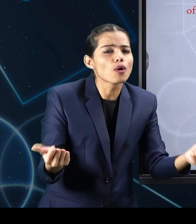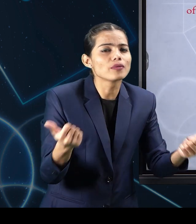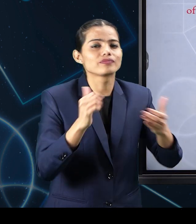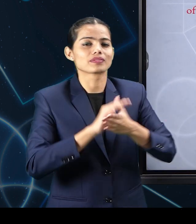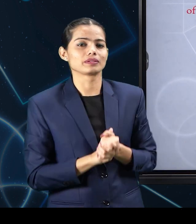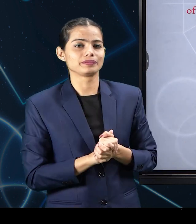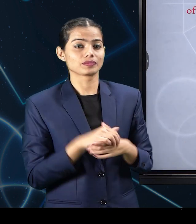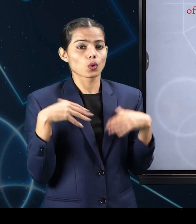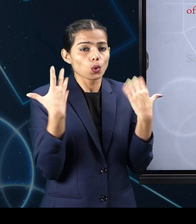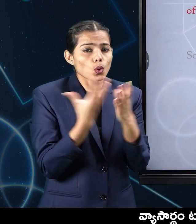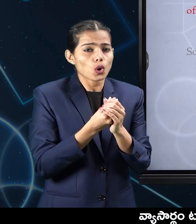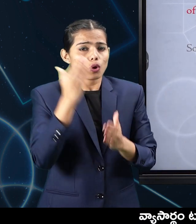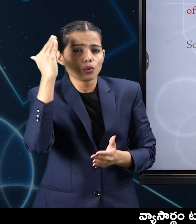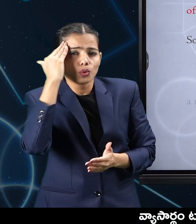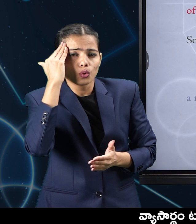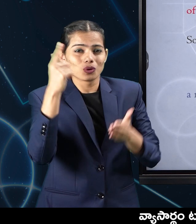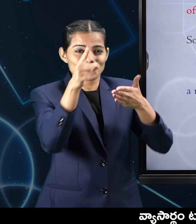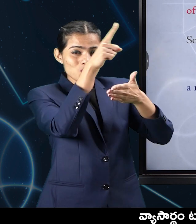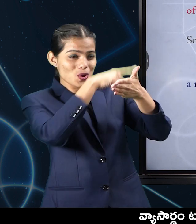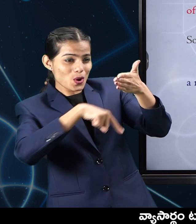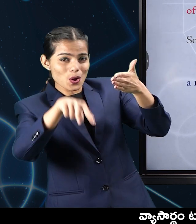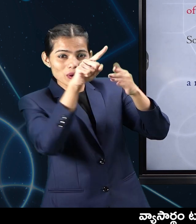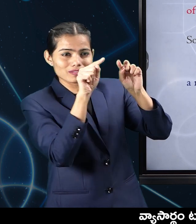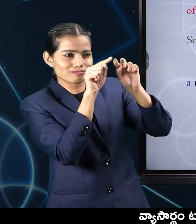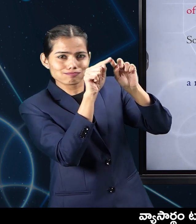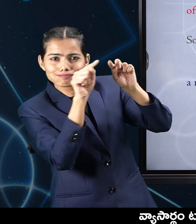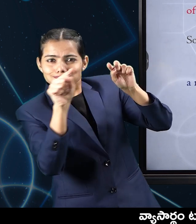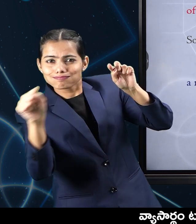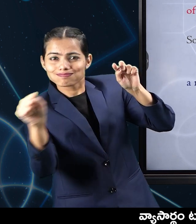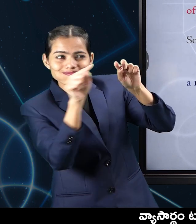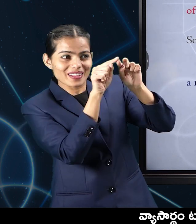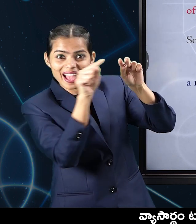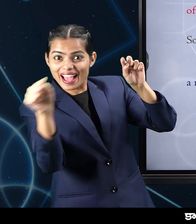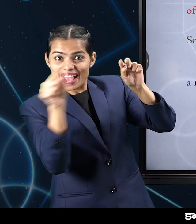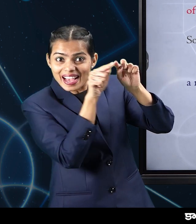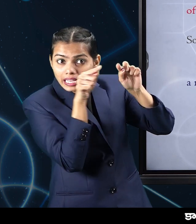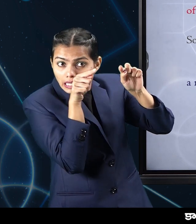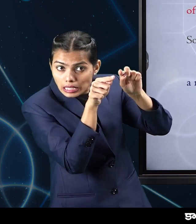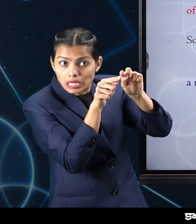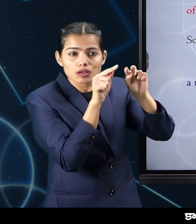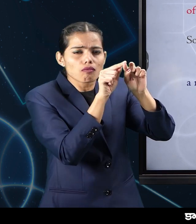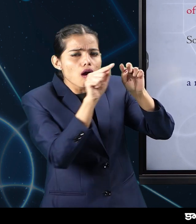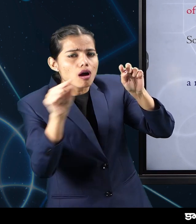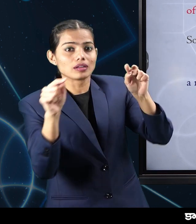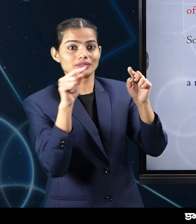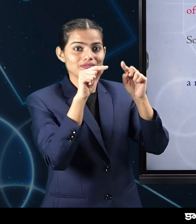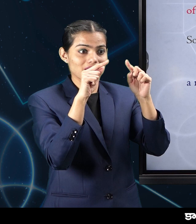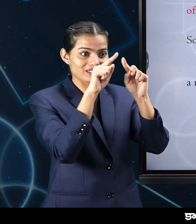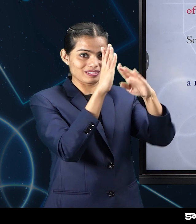పరిష్కారం: వ్యాసార్థం టాంజెంట్కు లంబంగా ఉంటుందని మనకు తెలుసు, కాబట్టి ట్రయాంగిల్ ABO